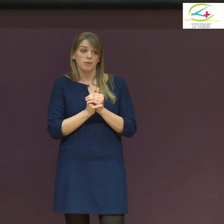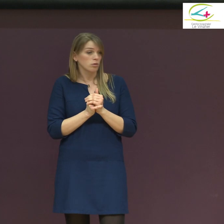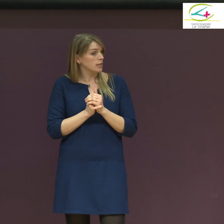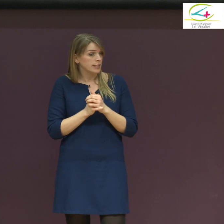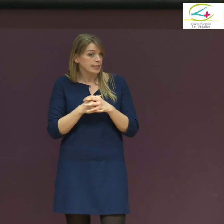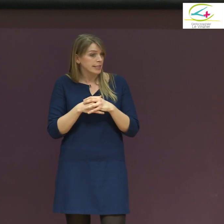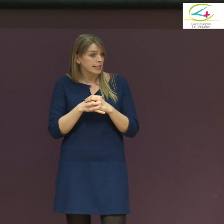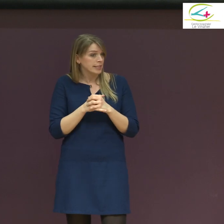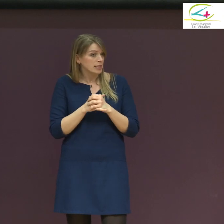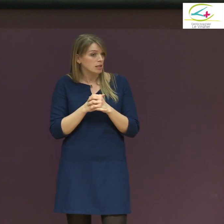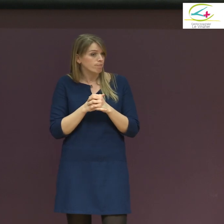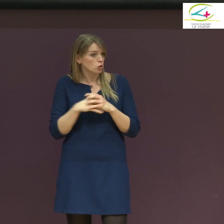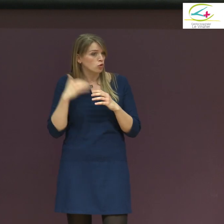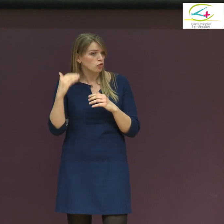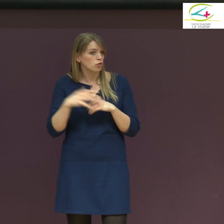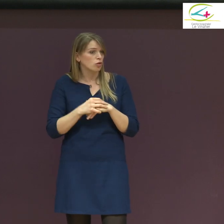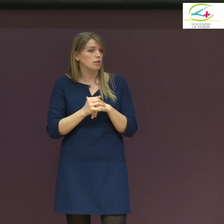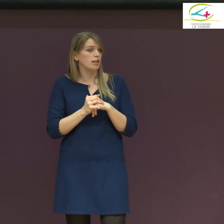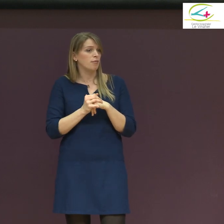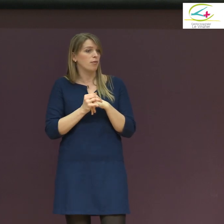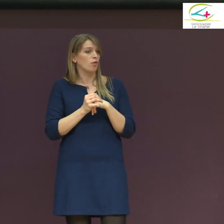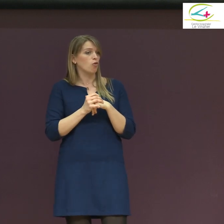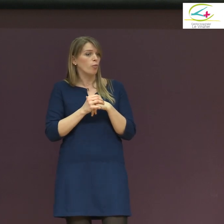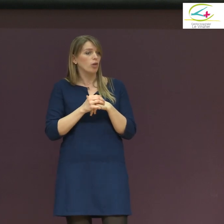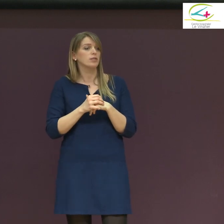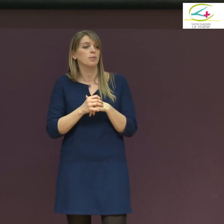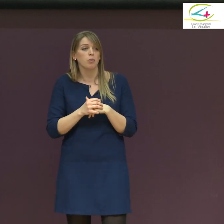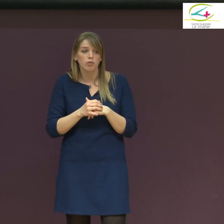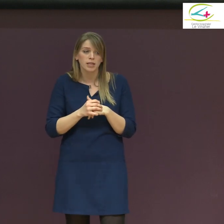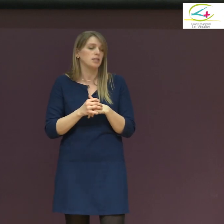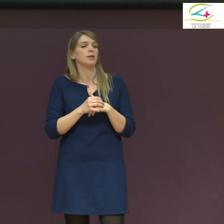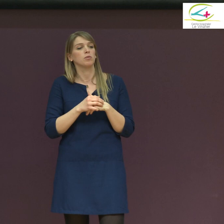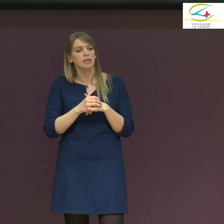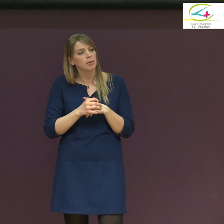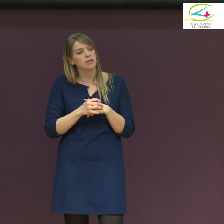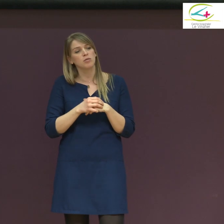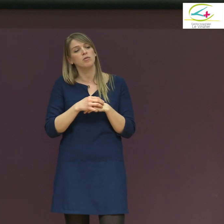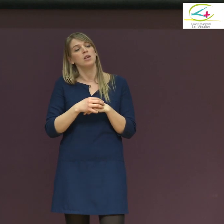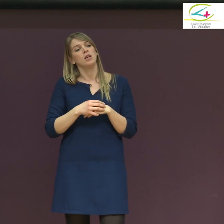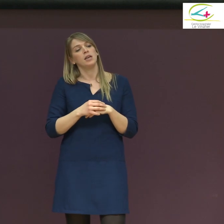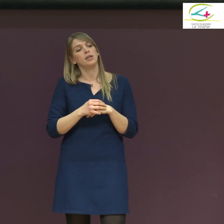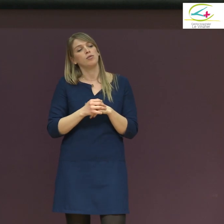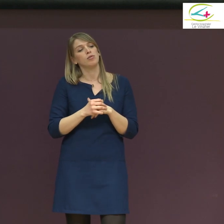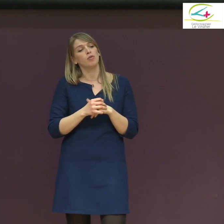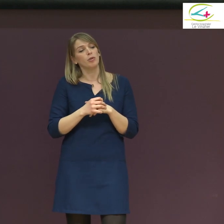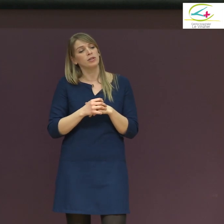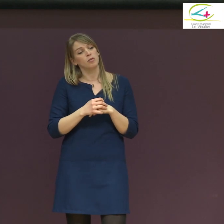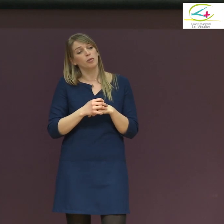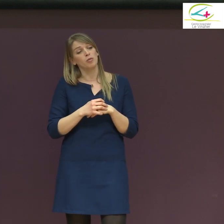qui ont des niveaux très très au-dessus de ce que les élèves peuvent en comprendre. Ça peut provoquer des situations de dépression et